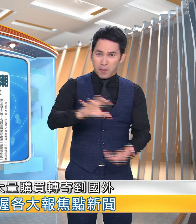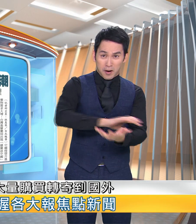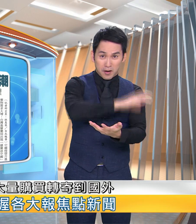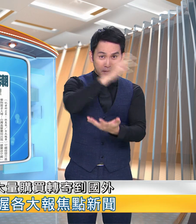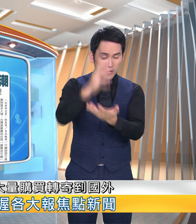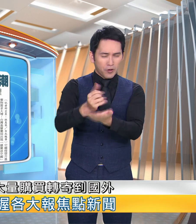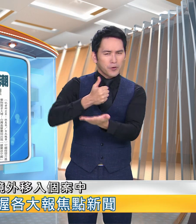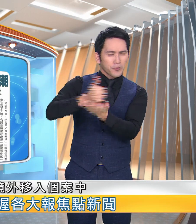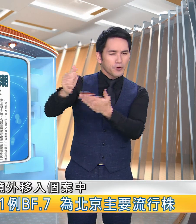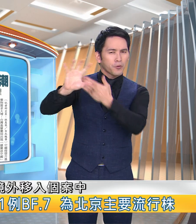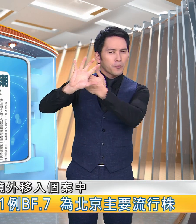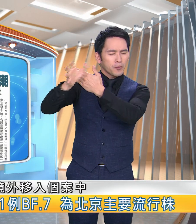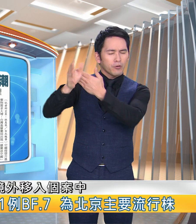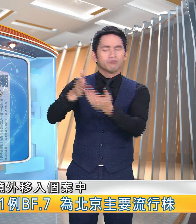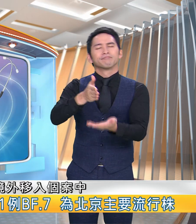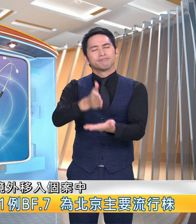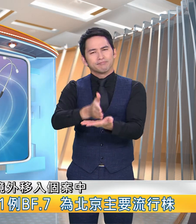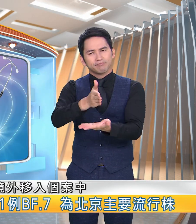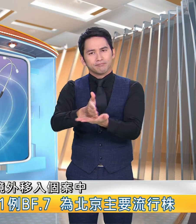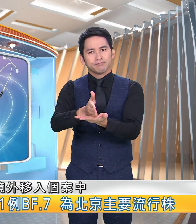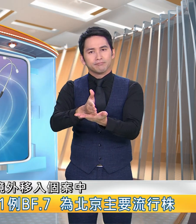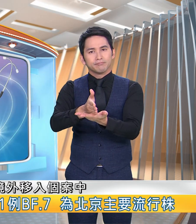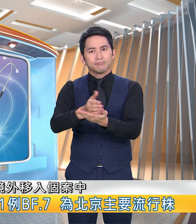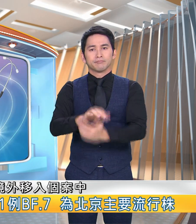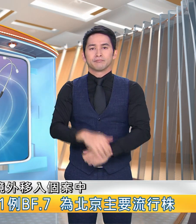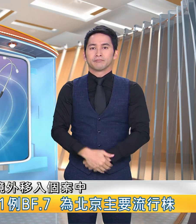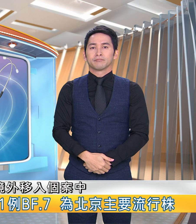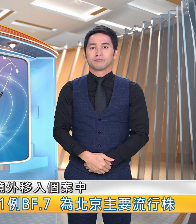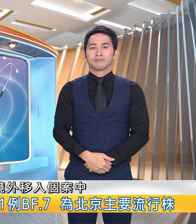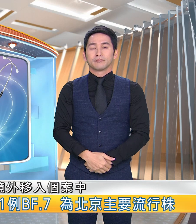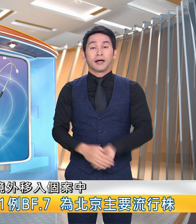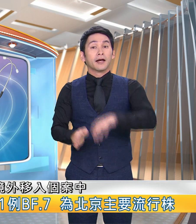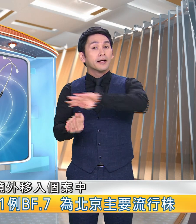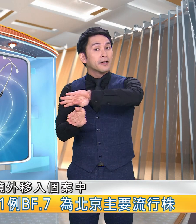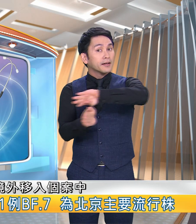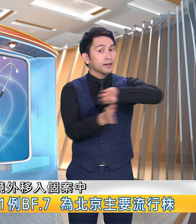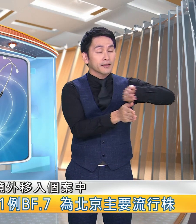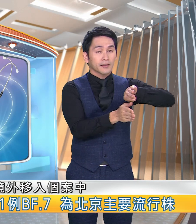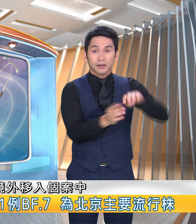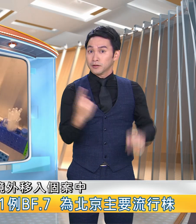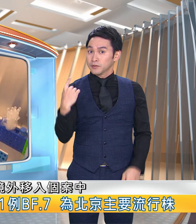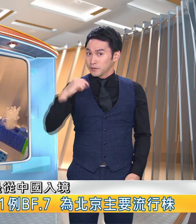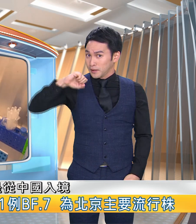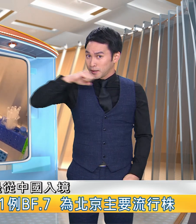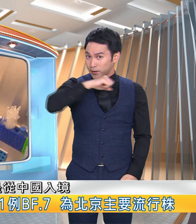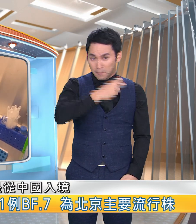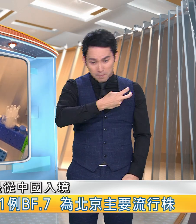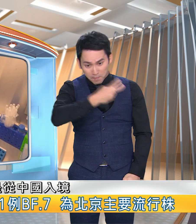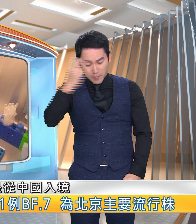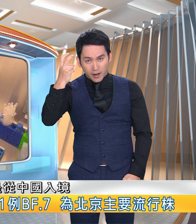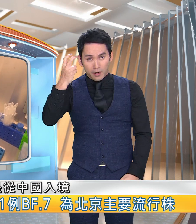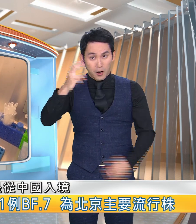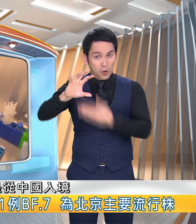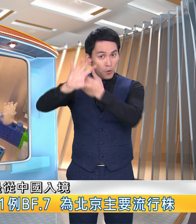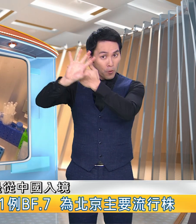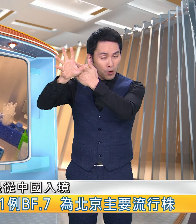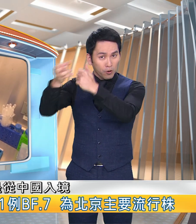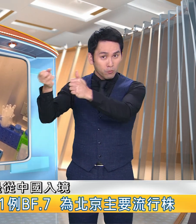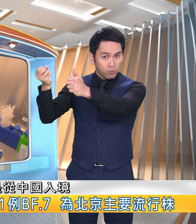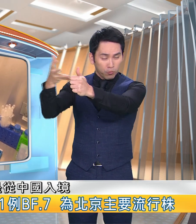而至于国内的疫情，境外移入个案当中，有检出了一例是 BF.7，